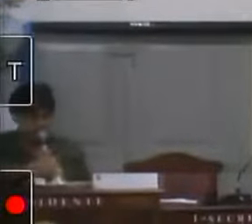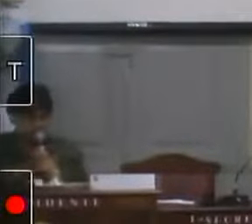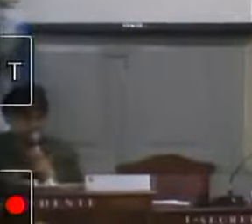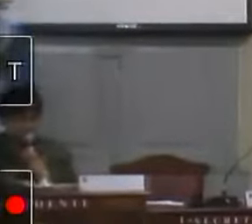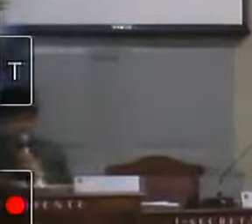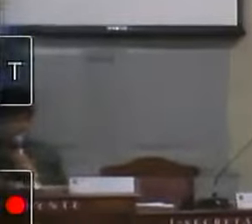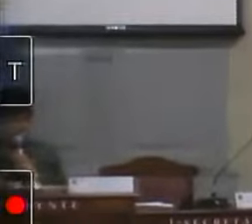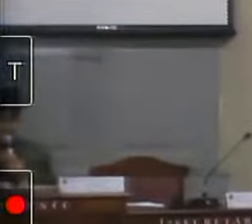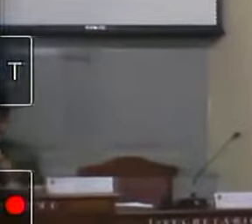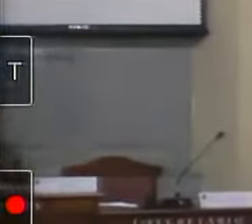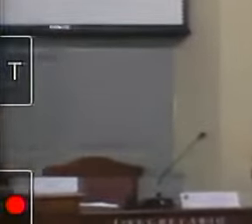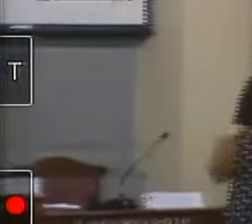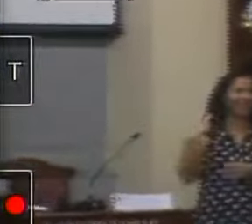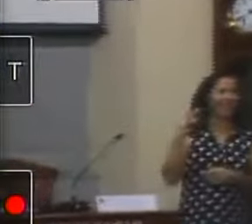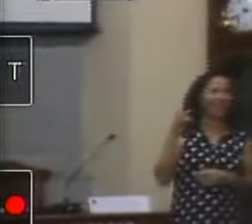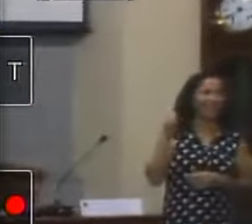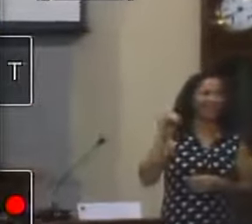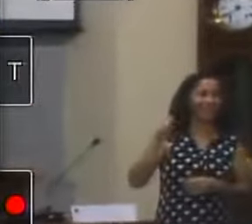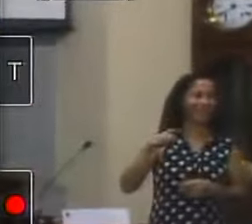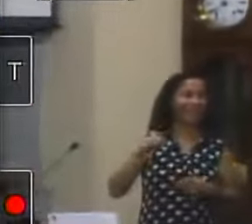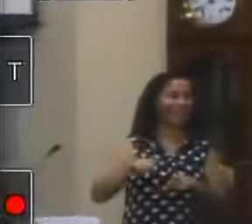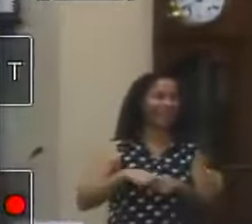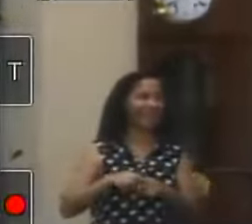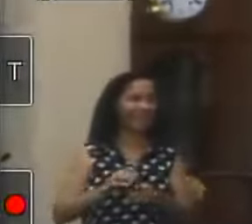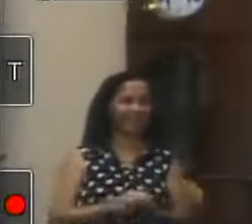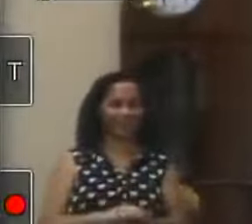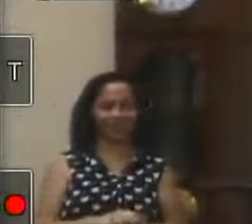Agora, vereadora Fabiane Vasconcelos.